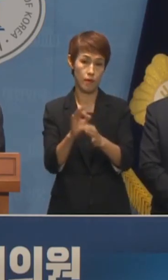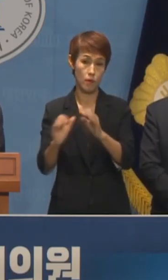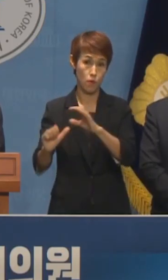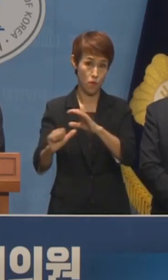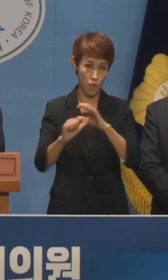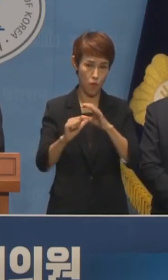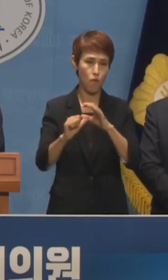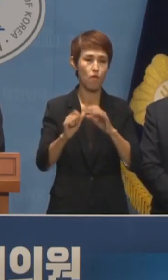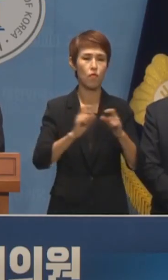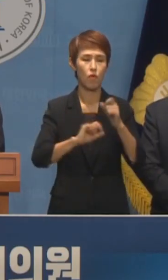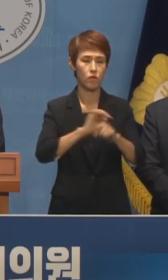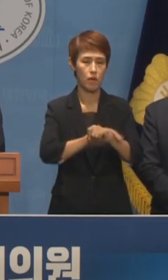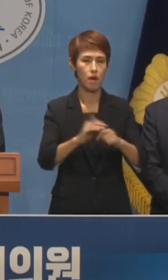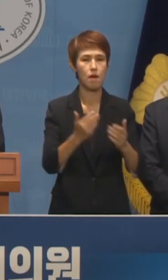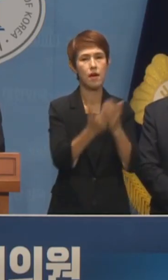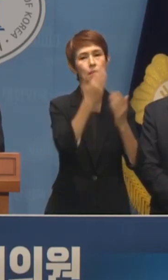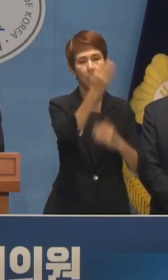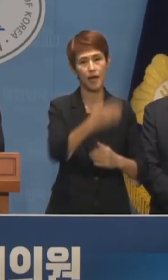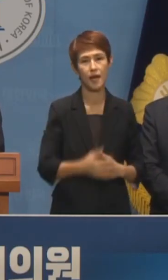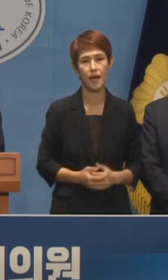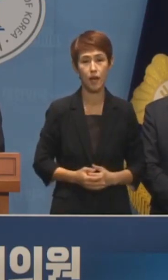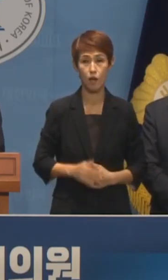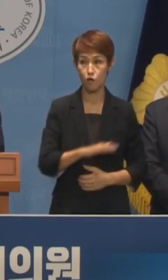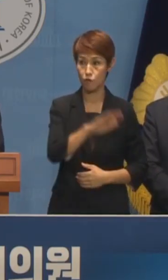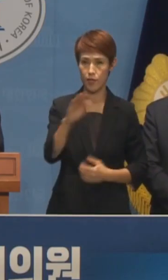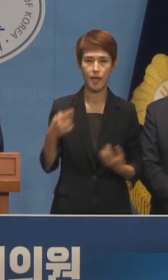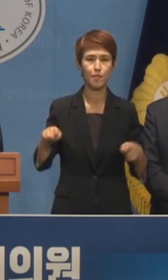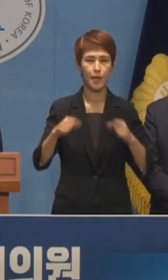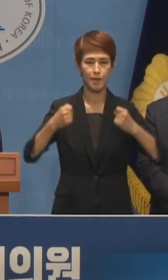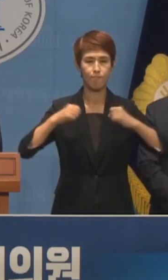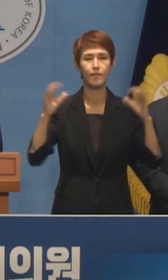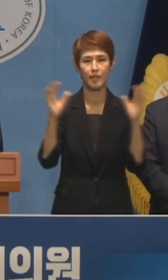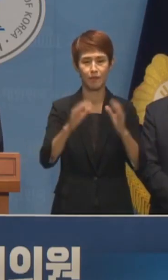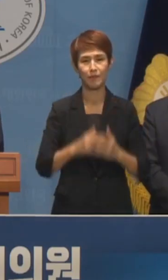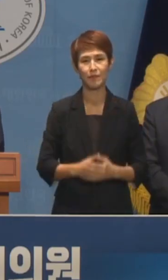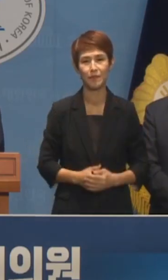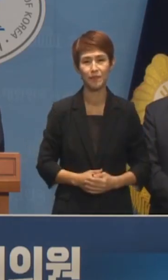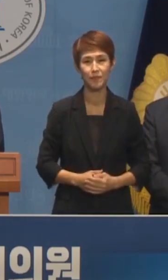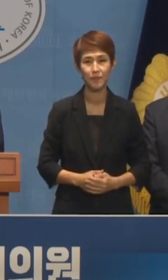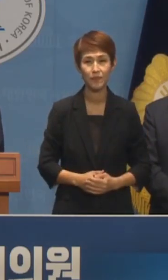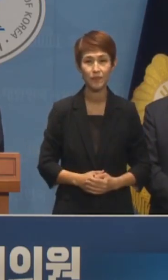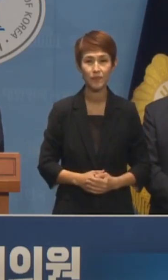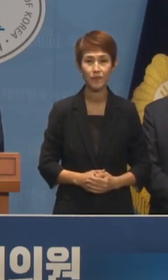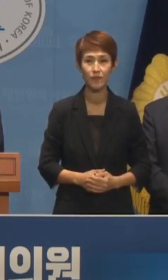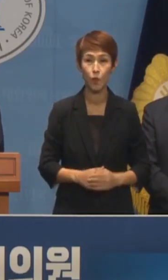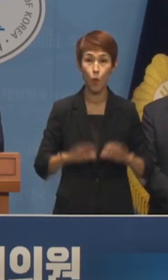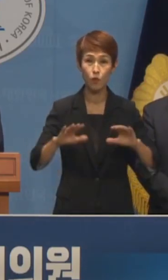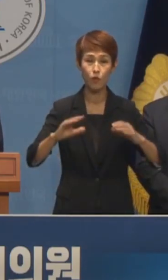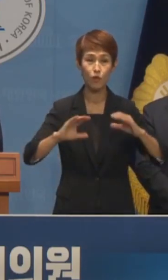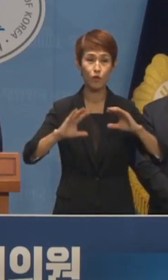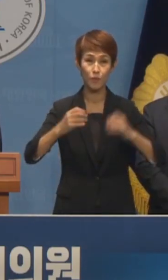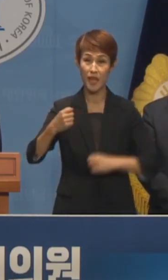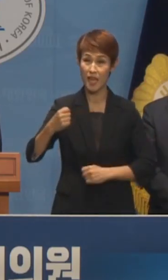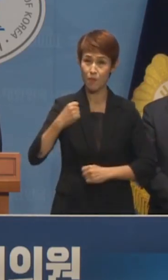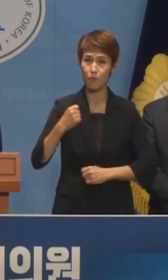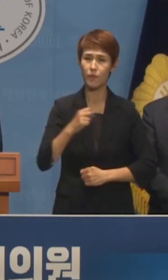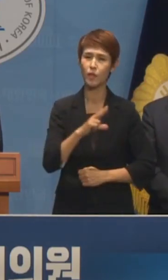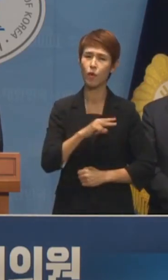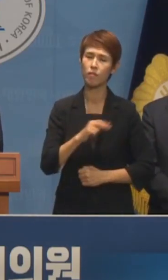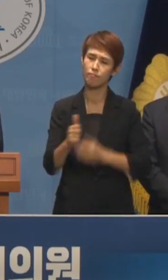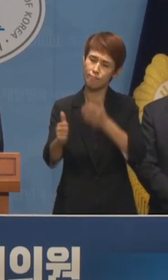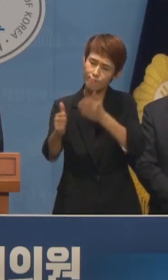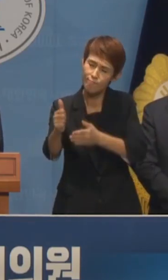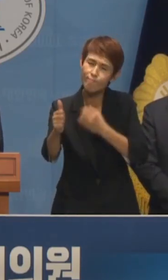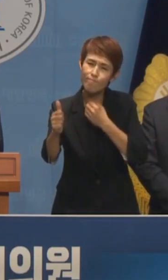그렇게 기대합니다. 그 길에 저희들이 함께 할 텐데요. 특별히 오늘은 국민의힘 의원님들께 간청을 좀 드리고자